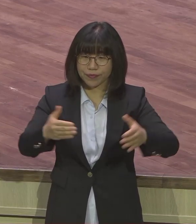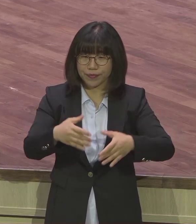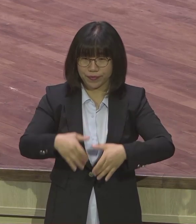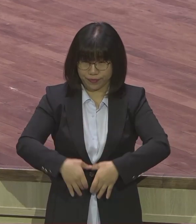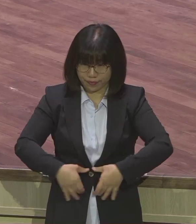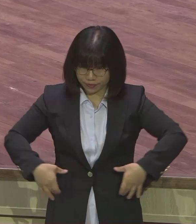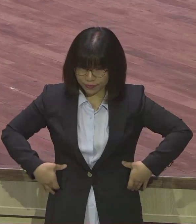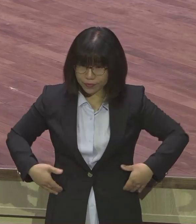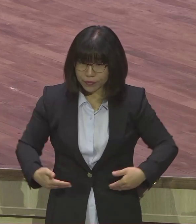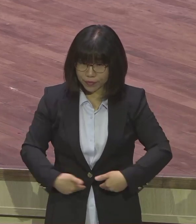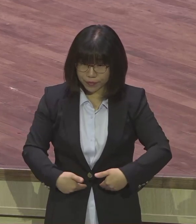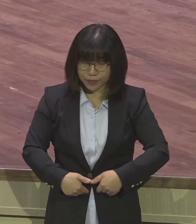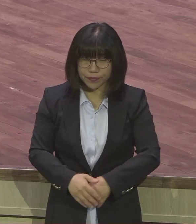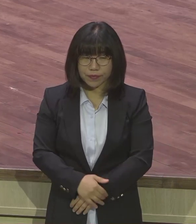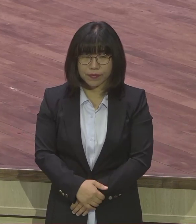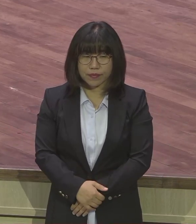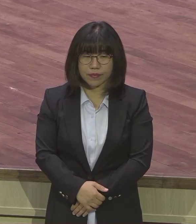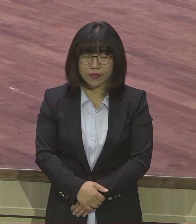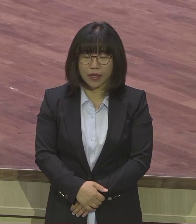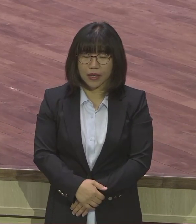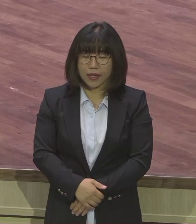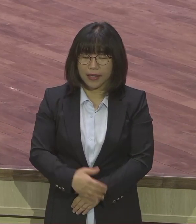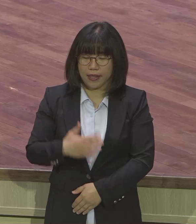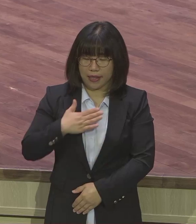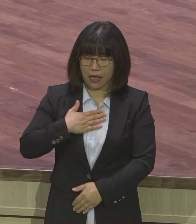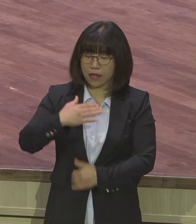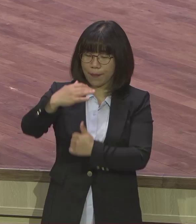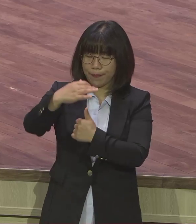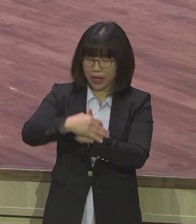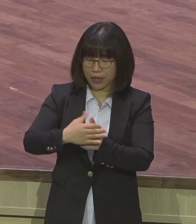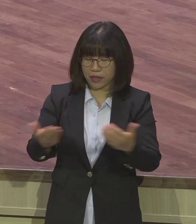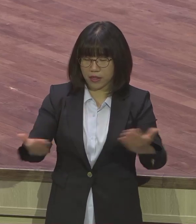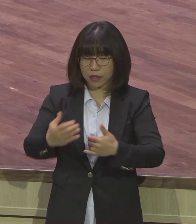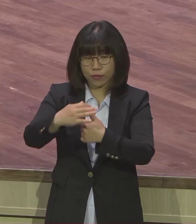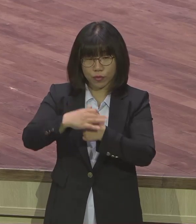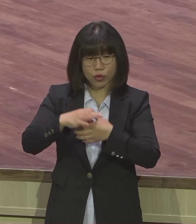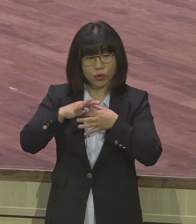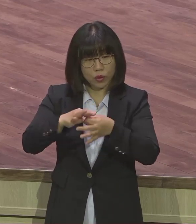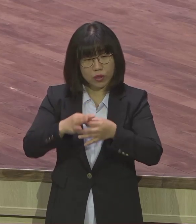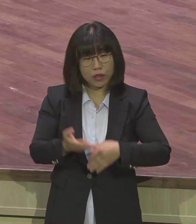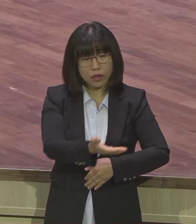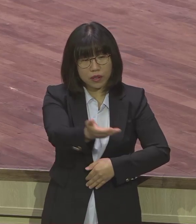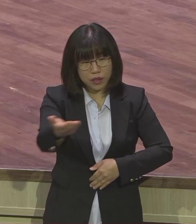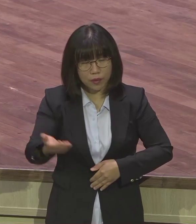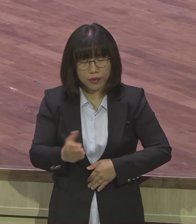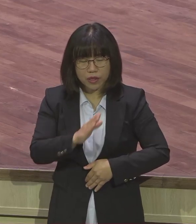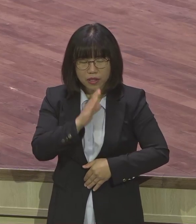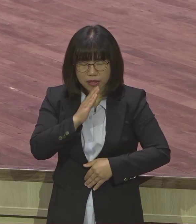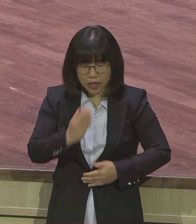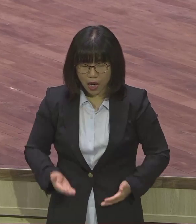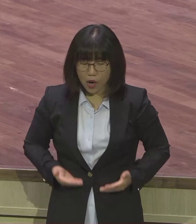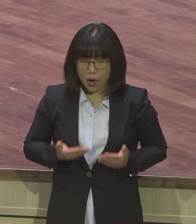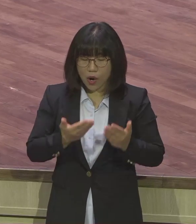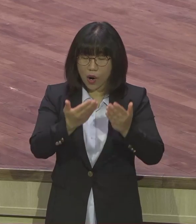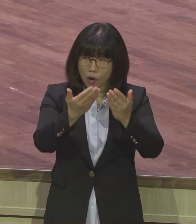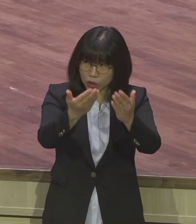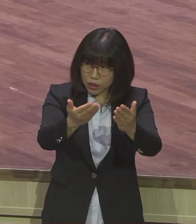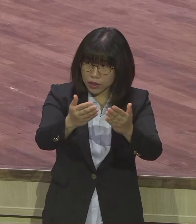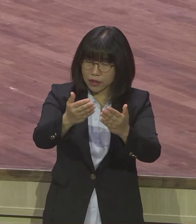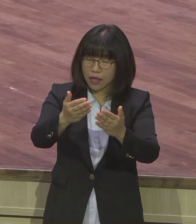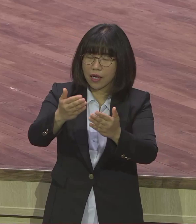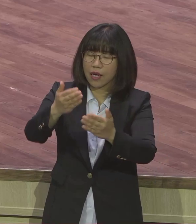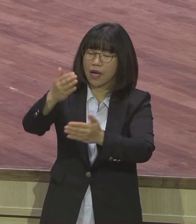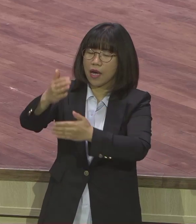그러니까 그 직분을 통해서 여러분이 헌신하고 직분을 통해서 그렇게 여러분이 올인할 때 거기서